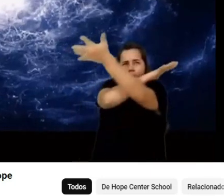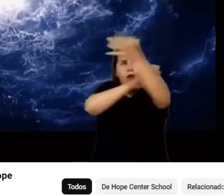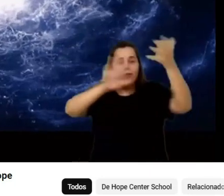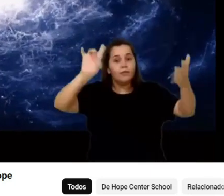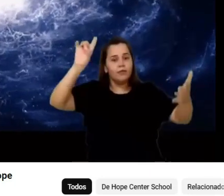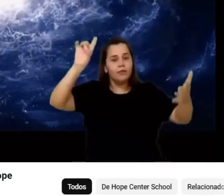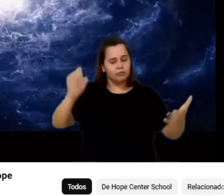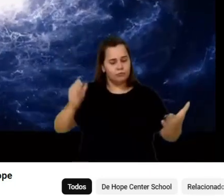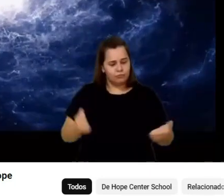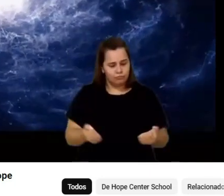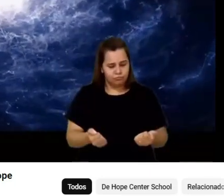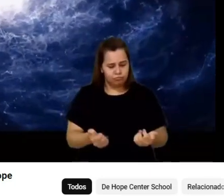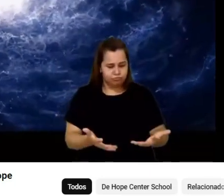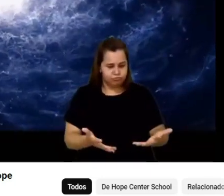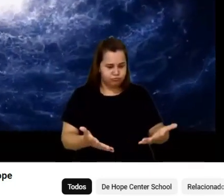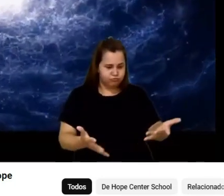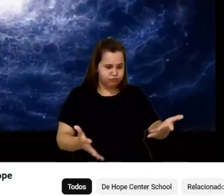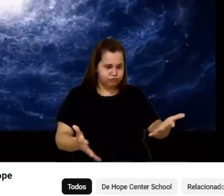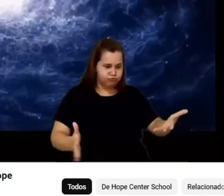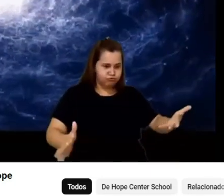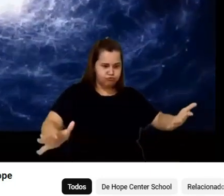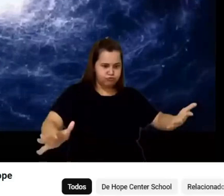e ele vai fazendo esse movimento.